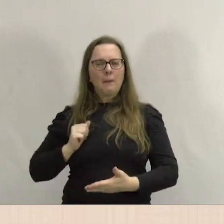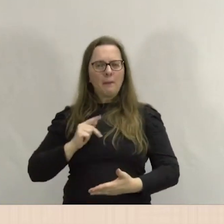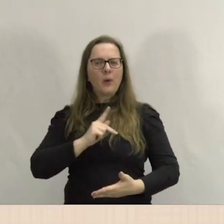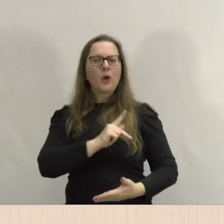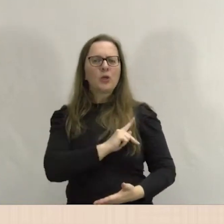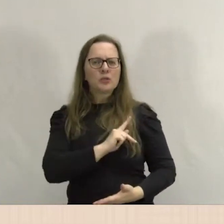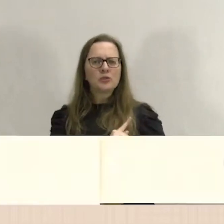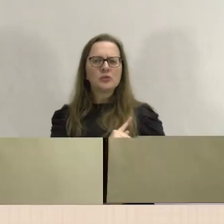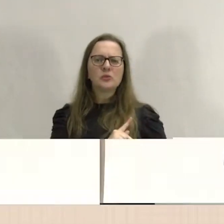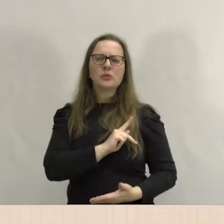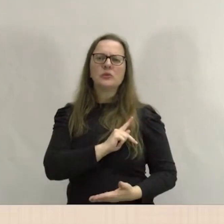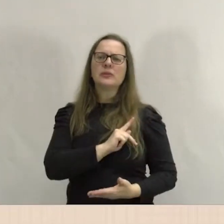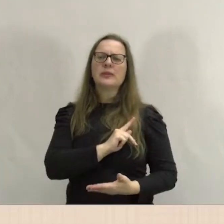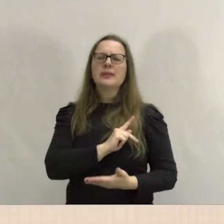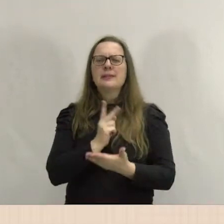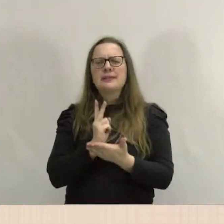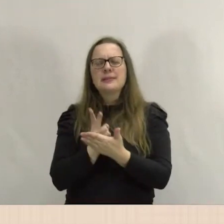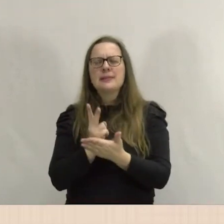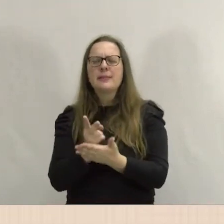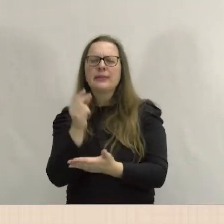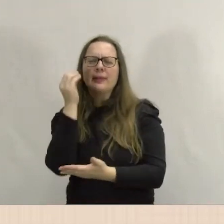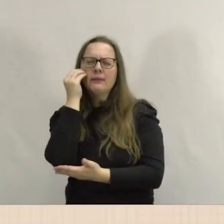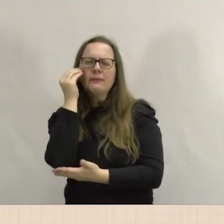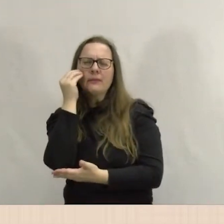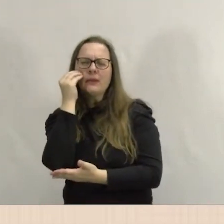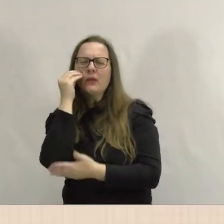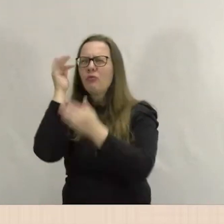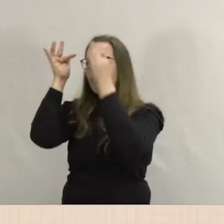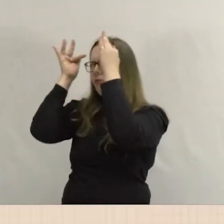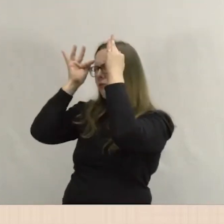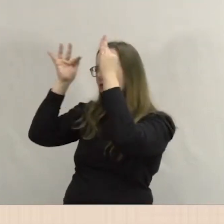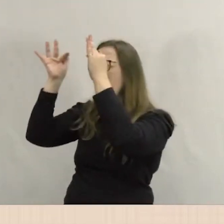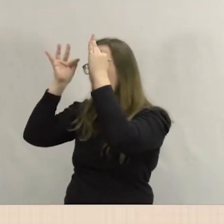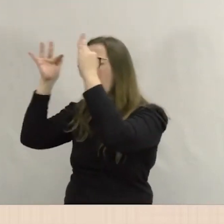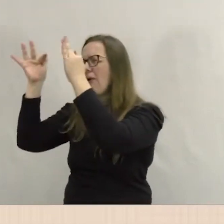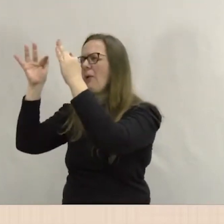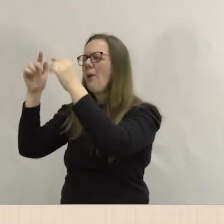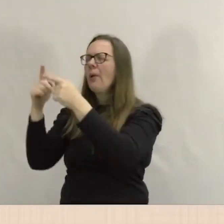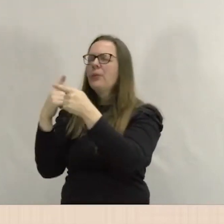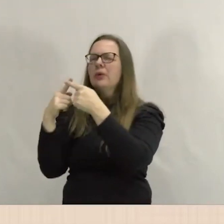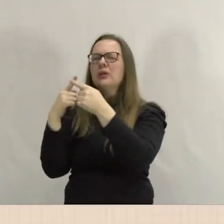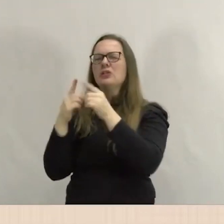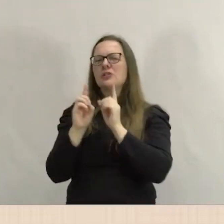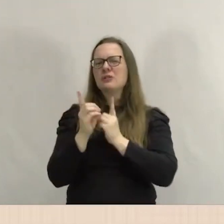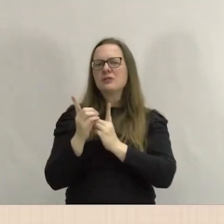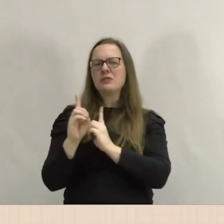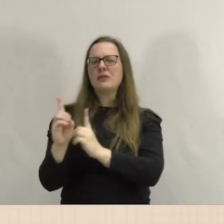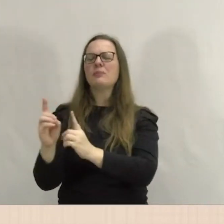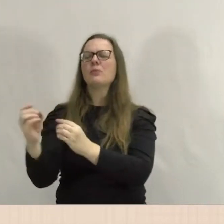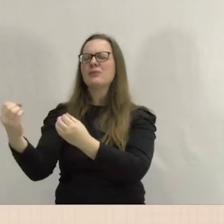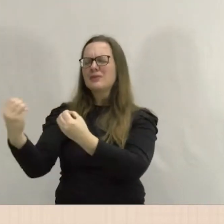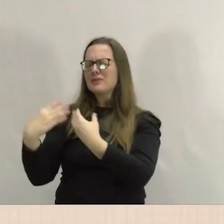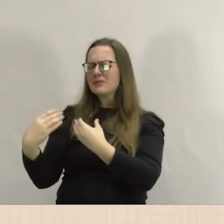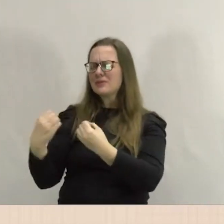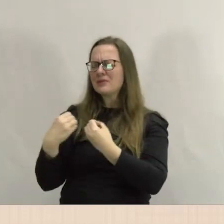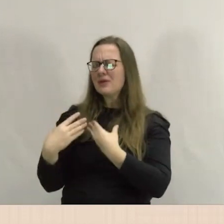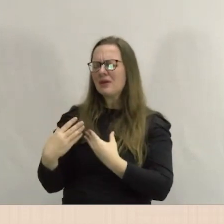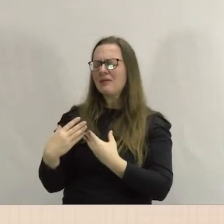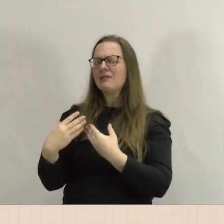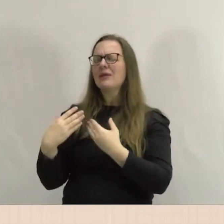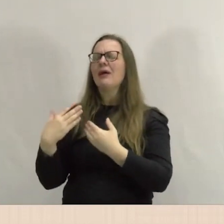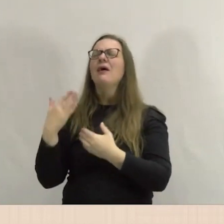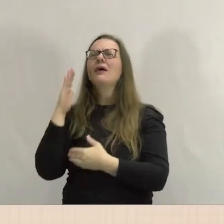apóstolo, todavia não tinham a palavra de revelação inspirada pelo Espírito. É ruim